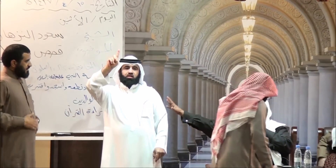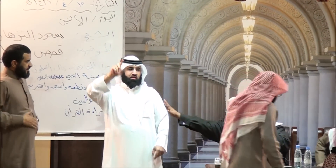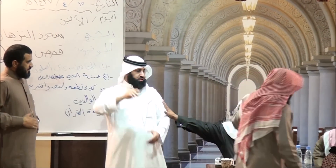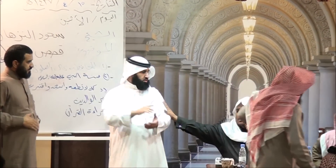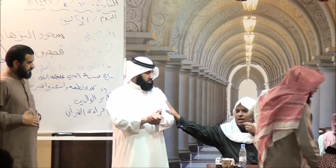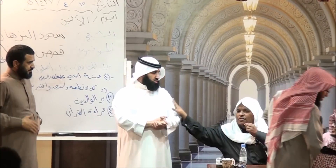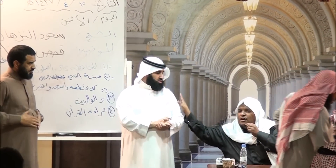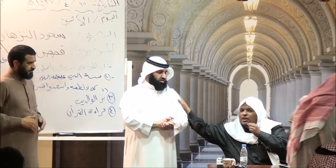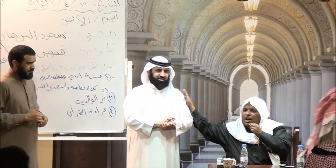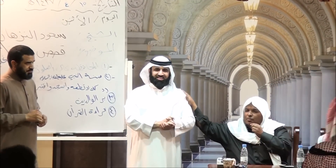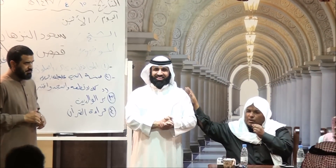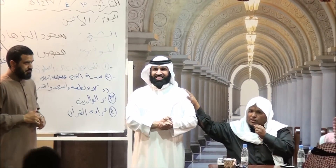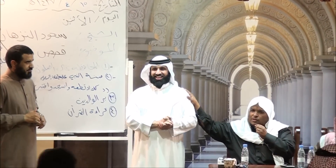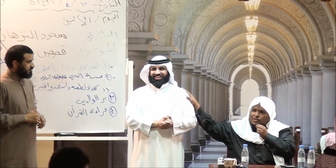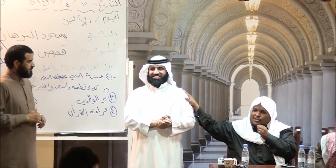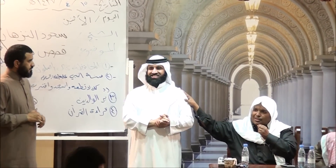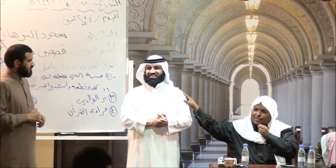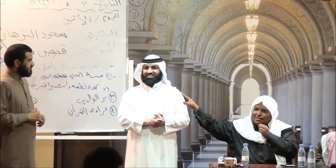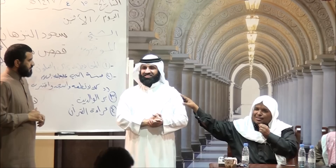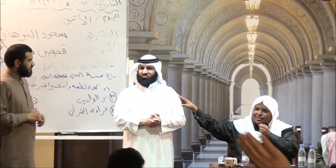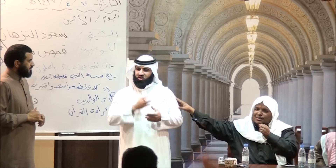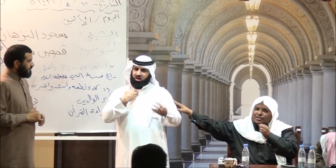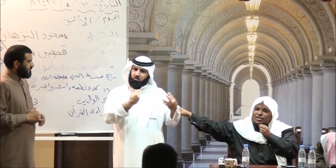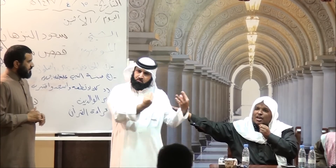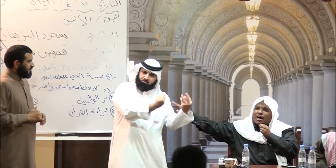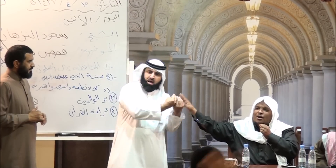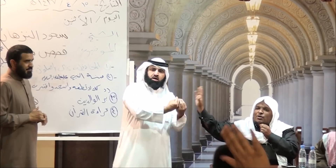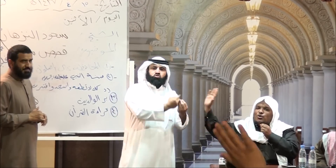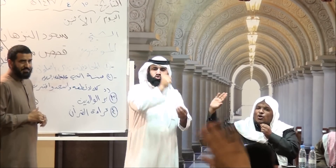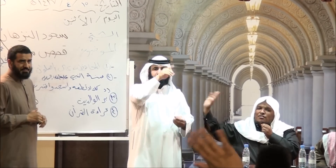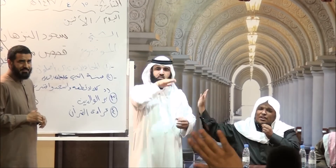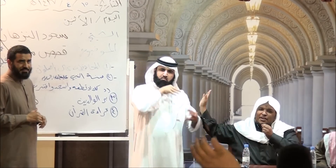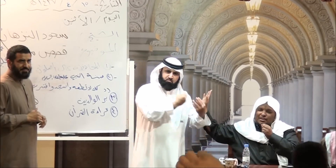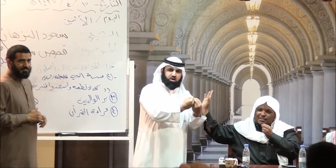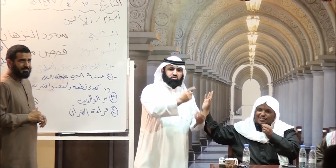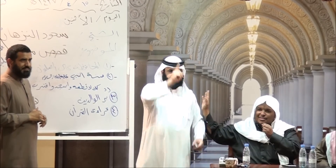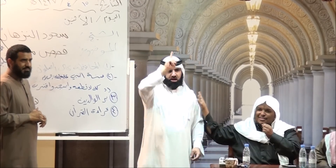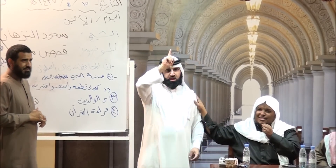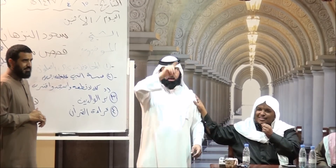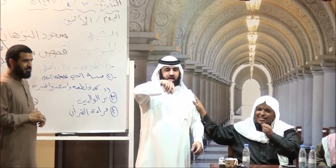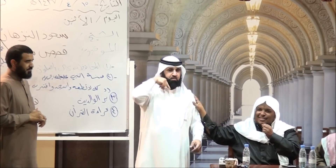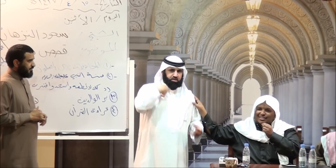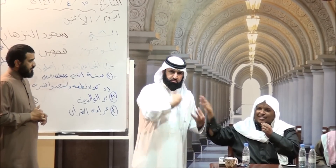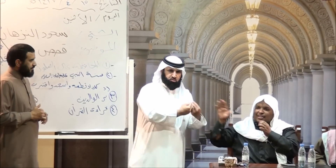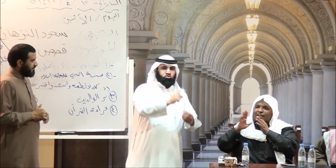الكفيل كفيل أحمد، الشيخ